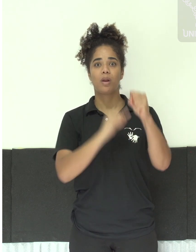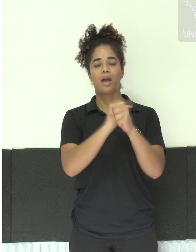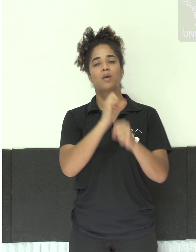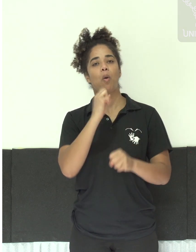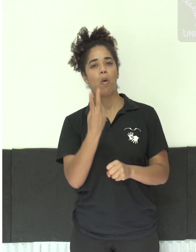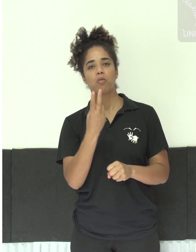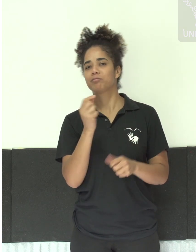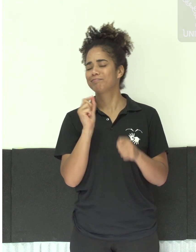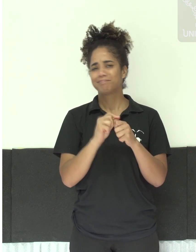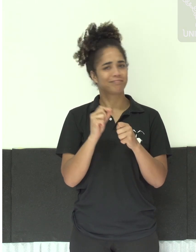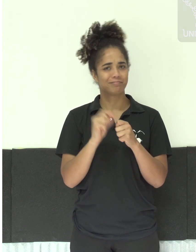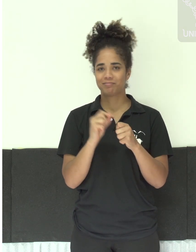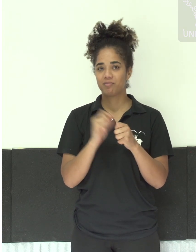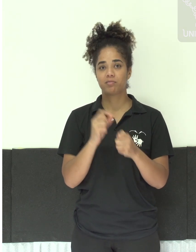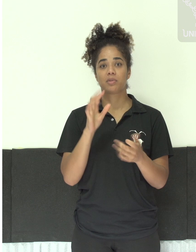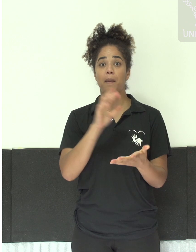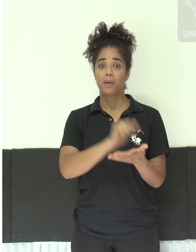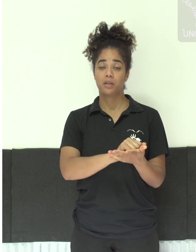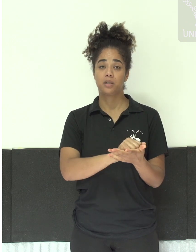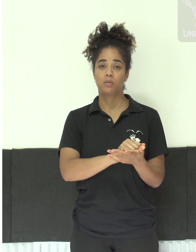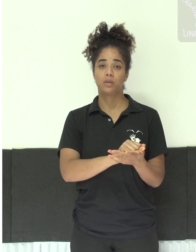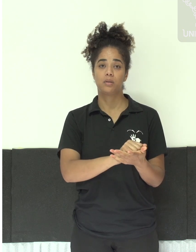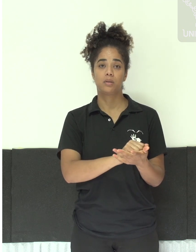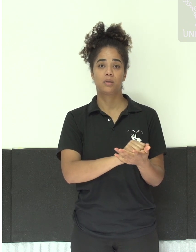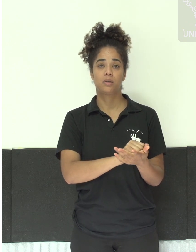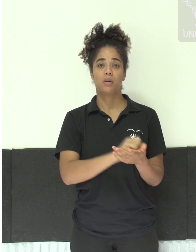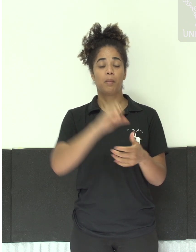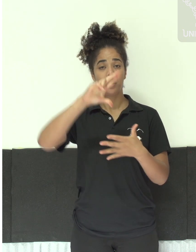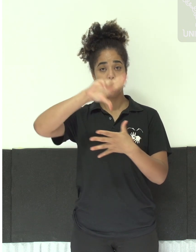pelos editais publicados pela U.